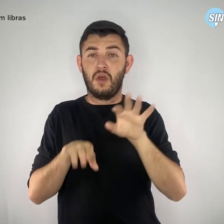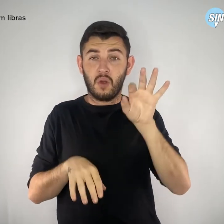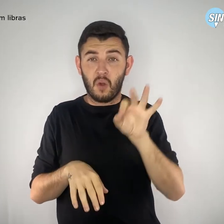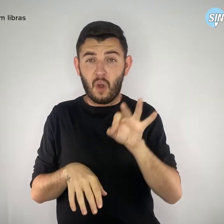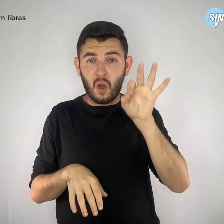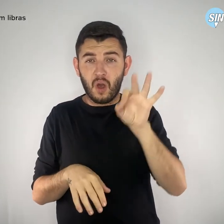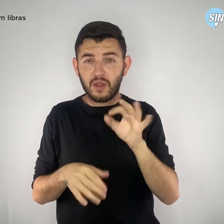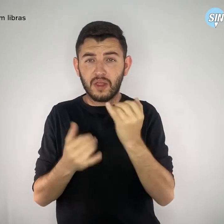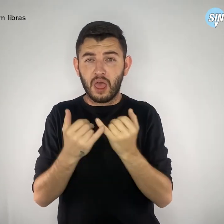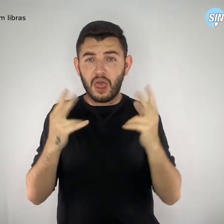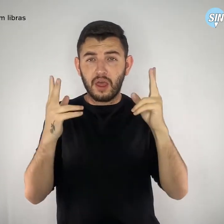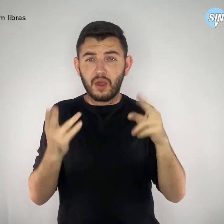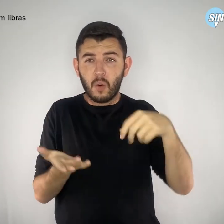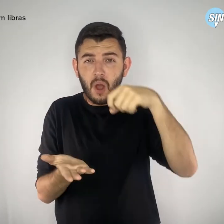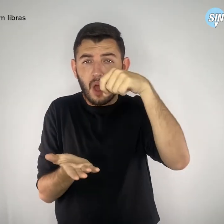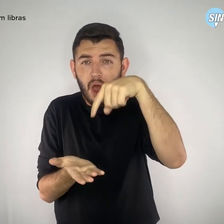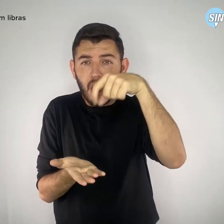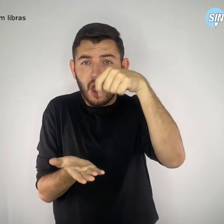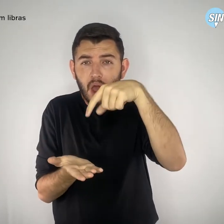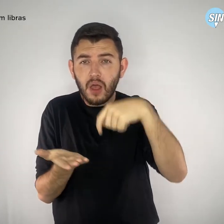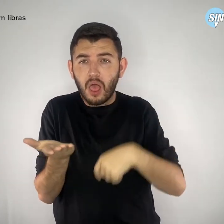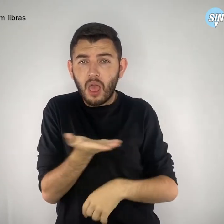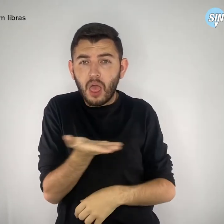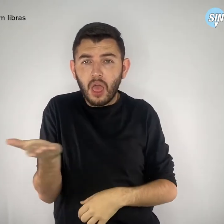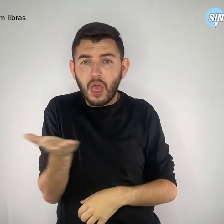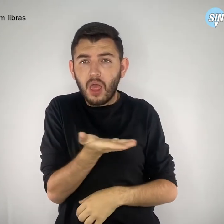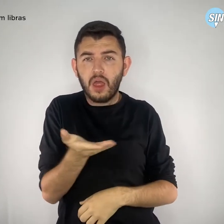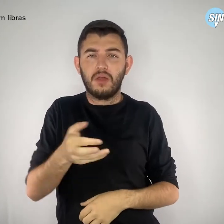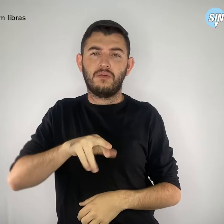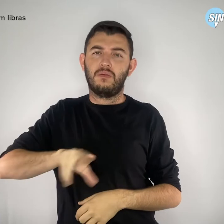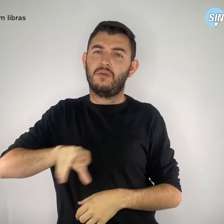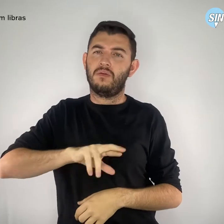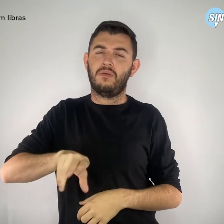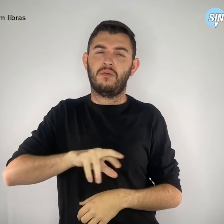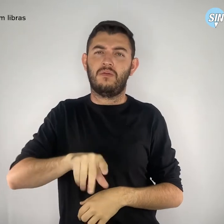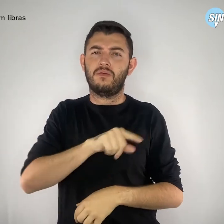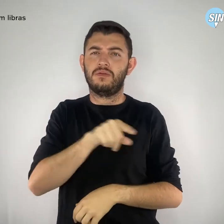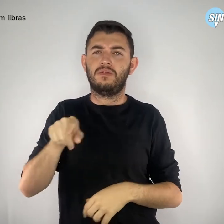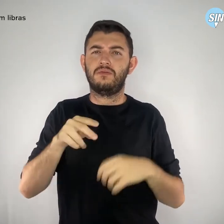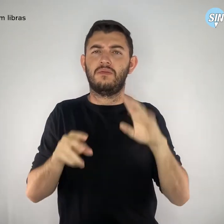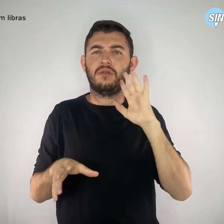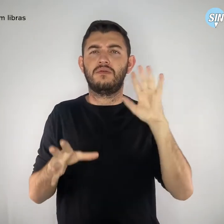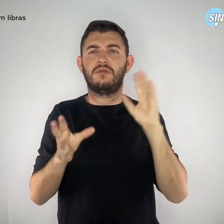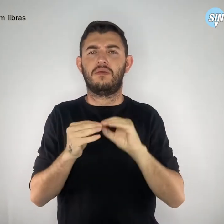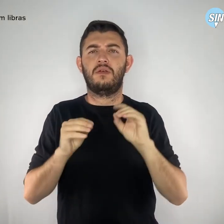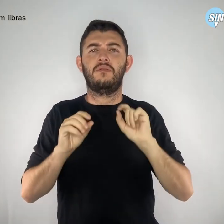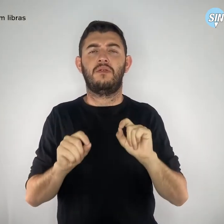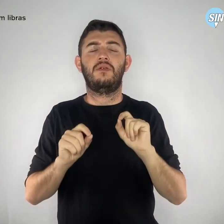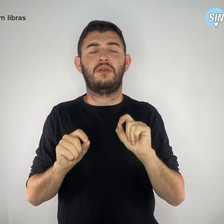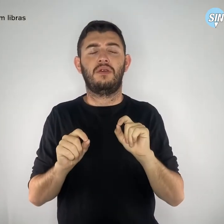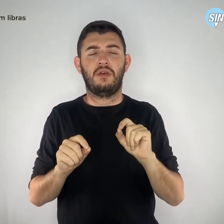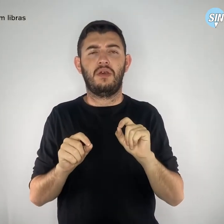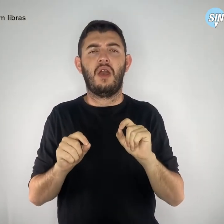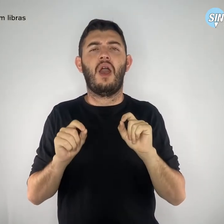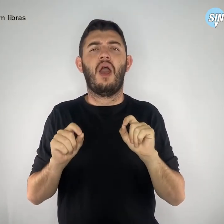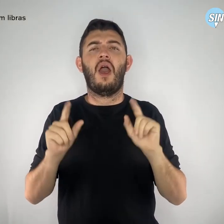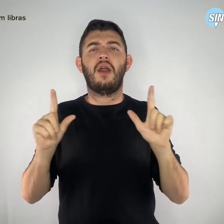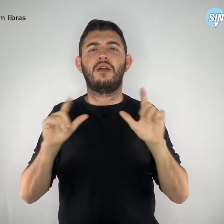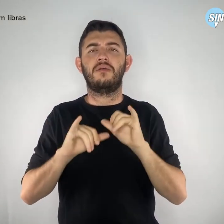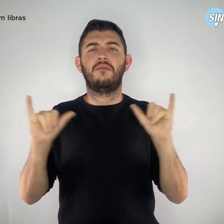Veja a campanha da CNTE em defesa das cotas. A lei. A lei de